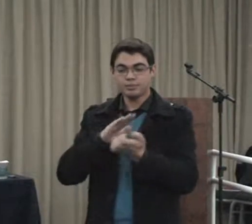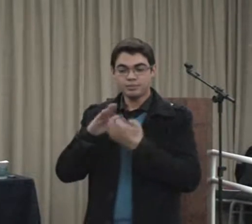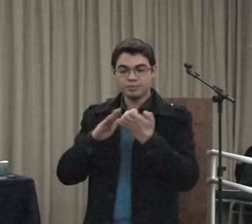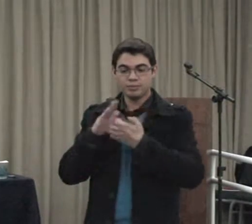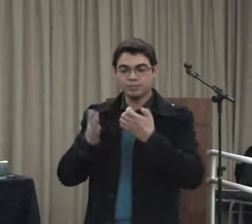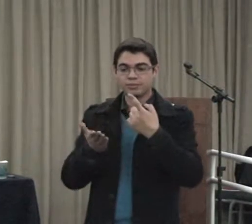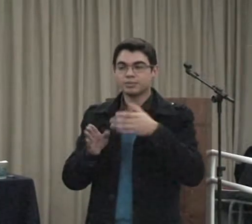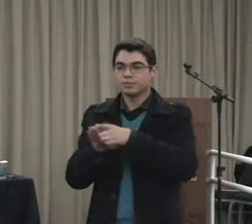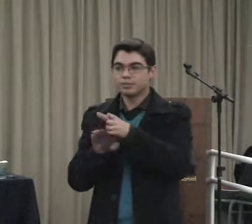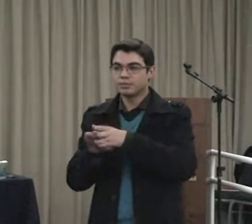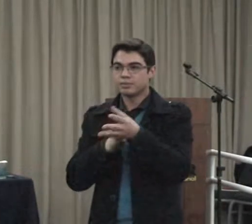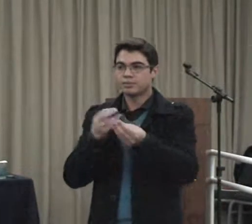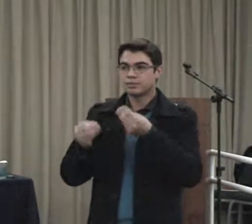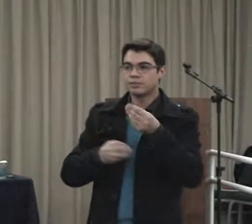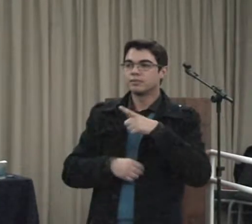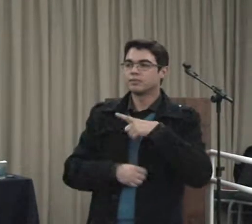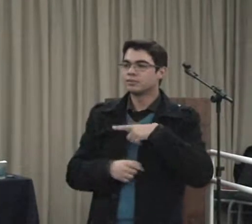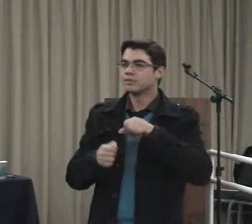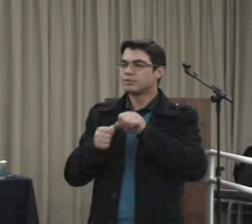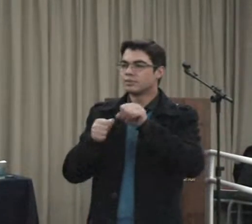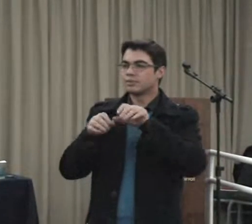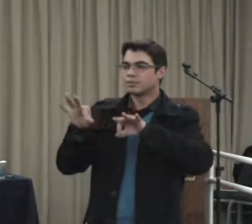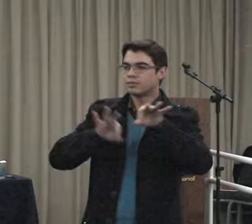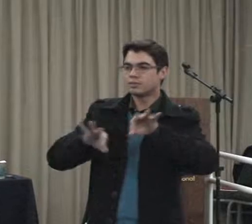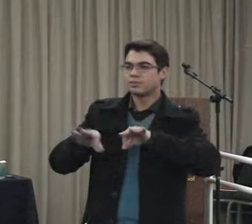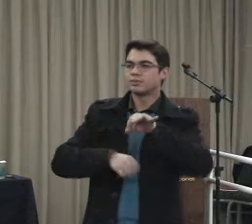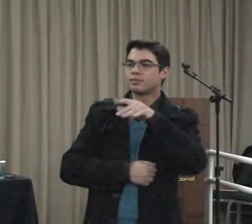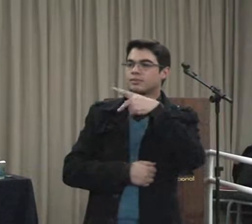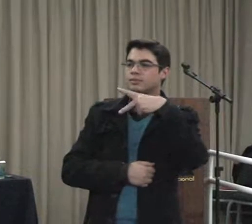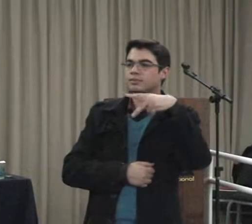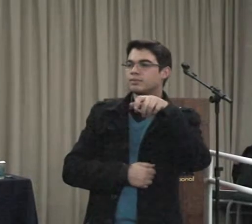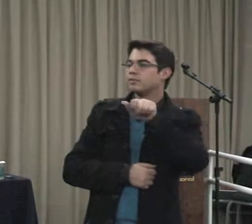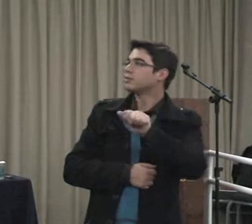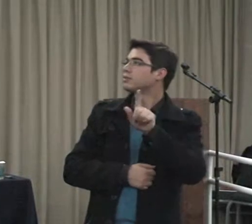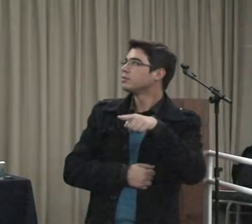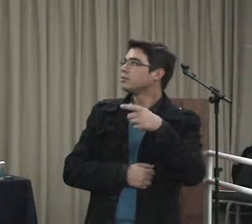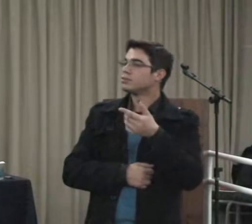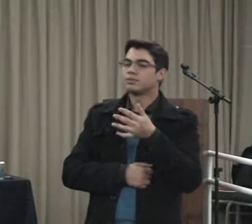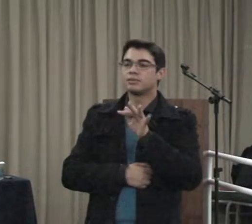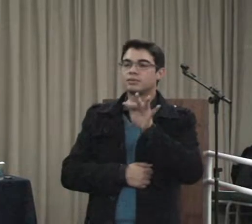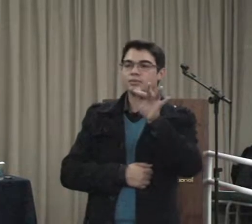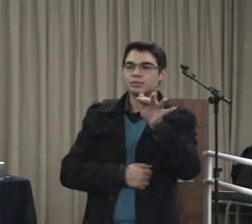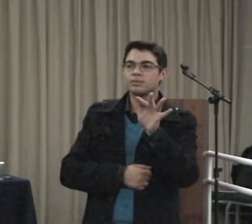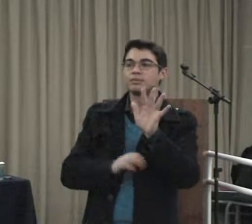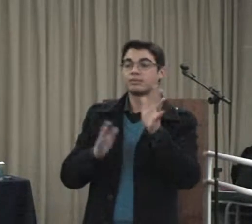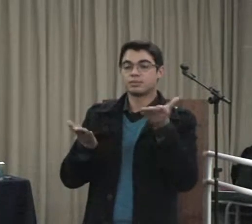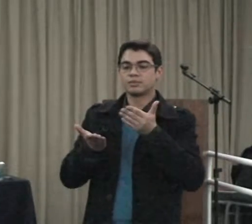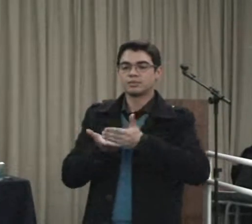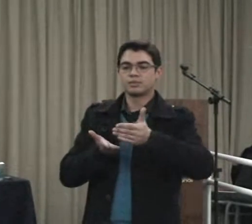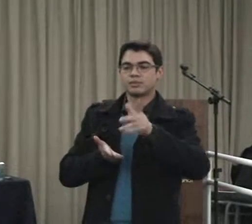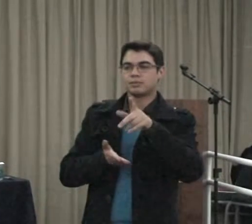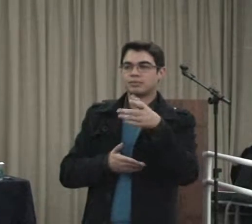que é preparação para a aposentadoria. O futuro começa já.